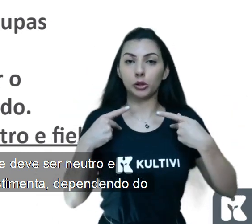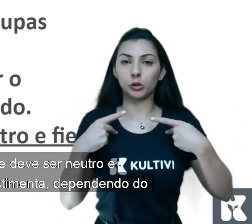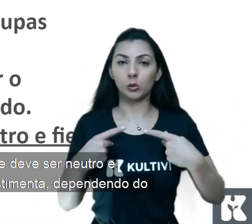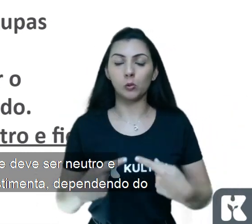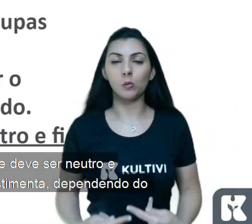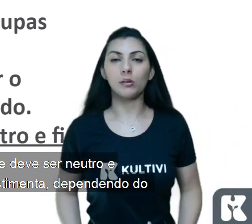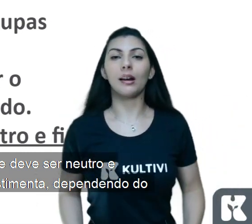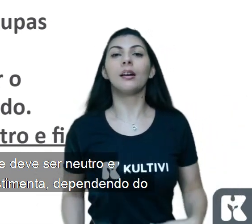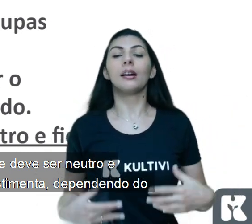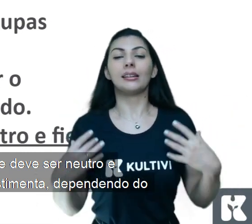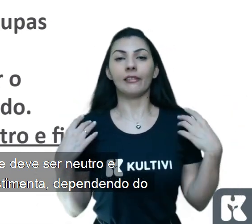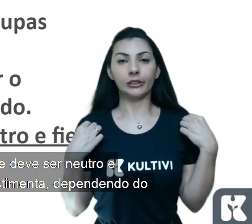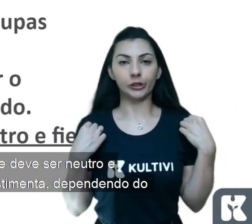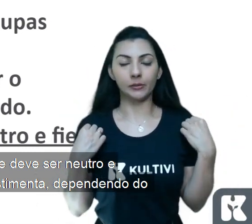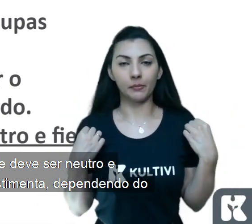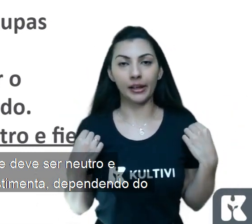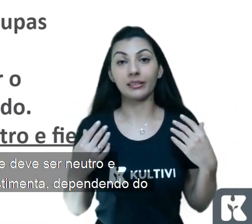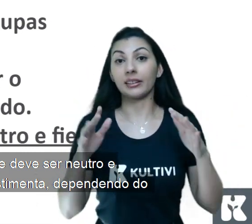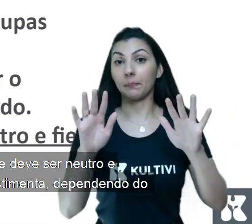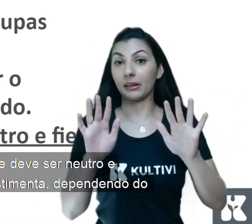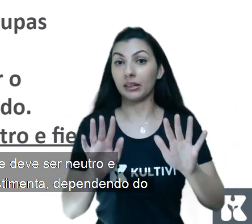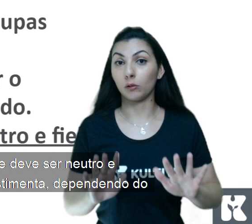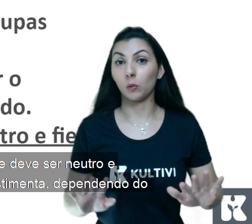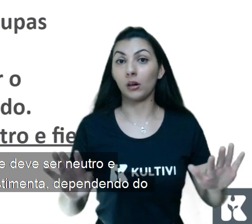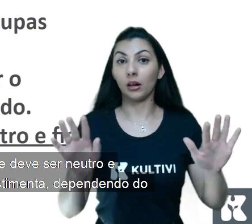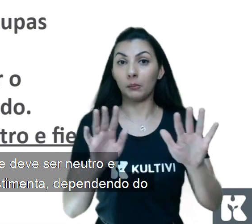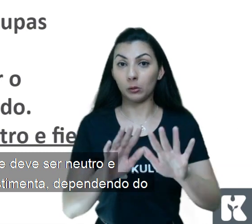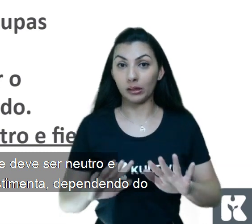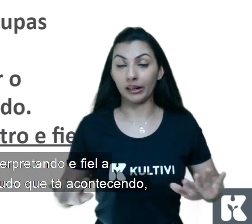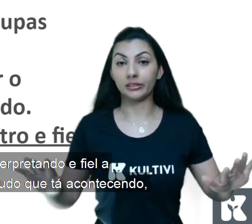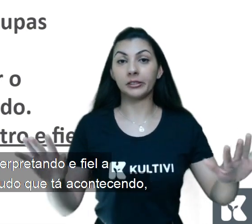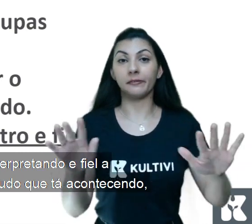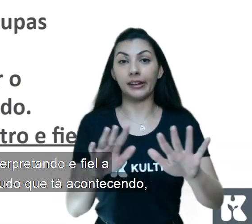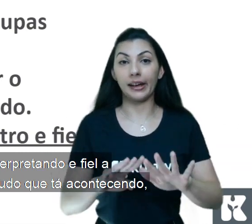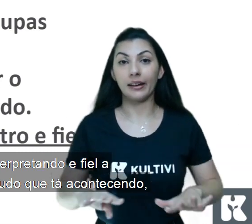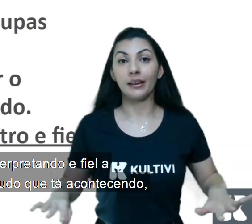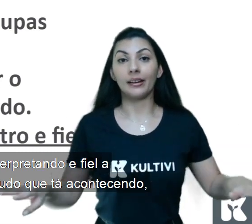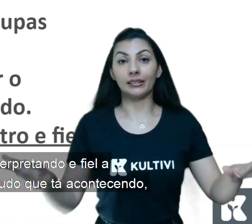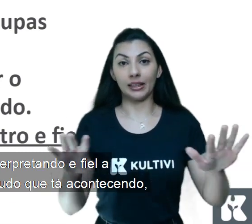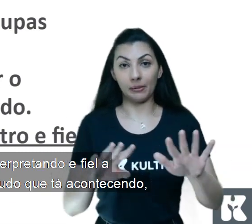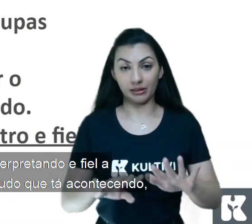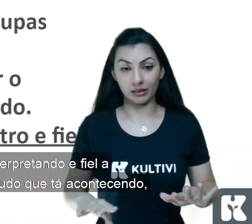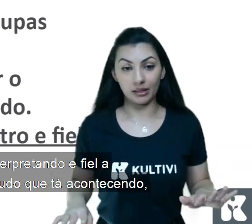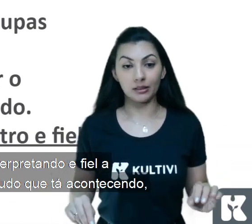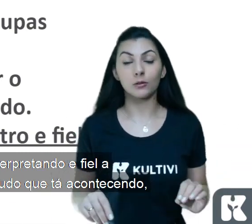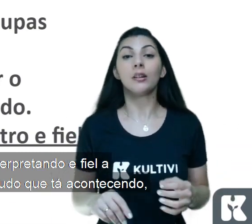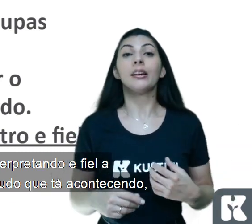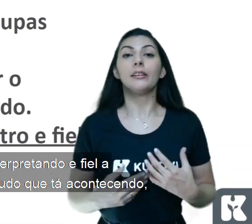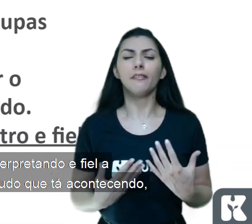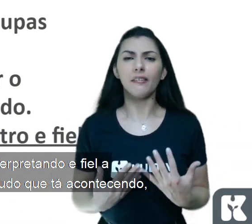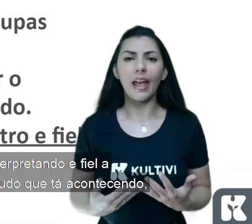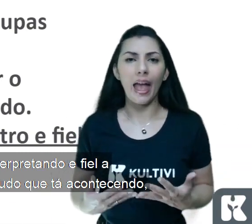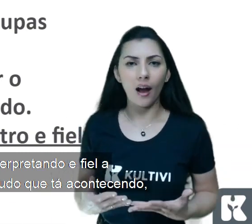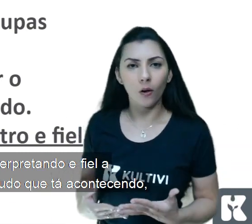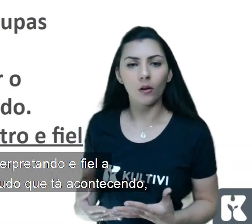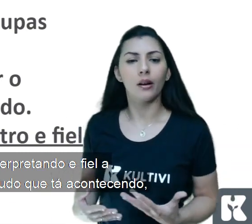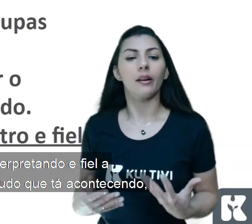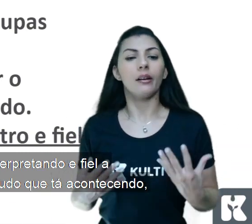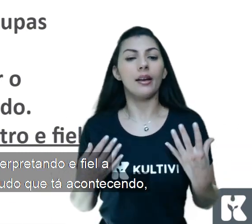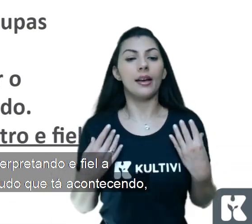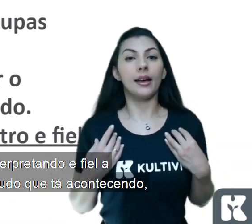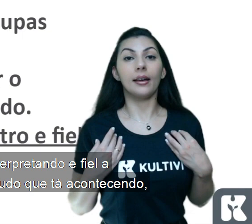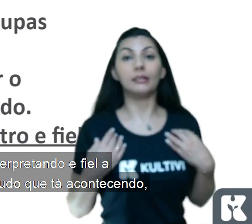na postura, na vestimenta, dependendo do âmbito em que ele estiver interpretando, e